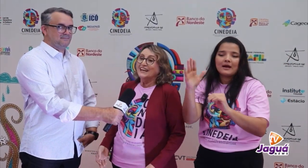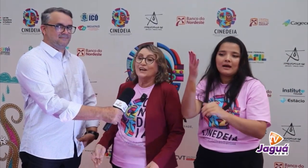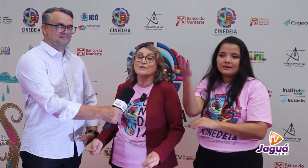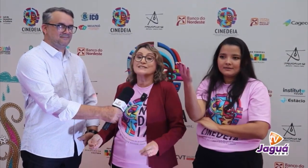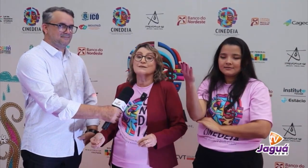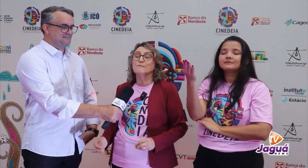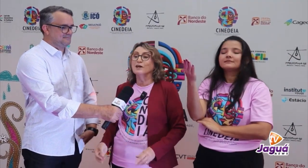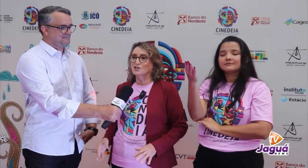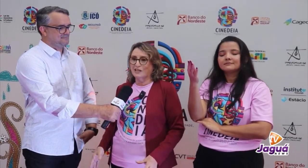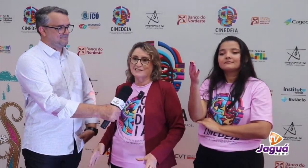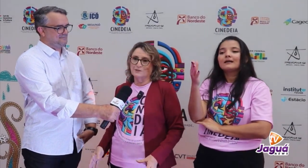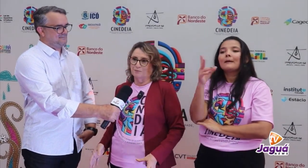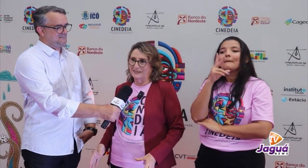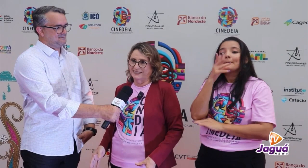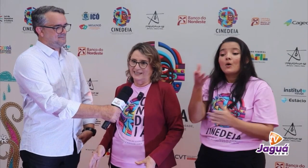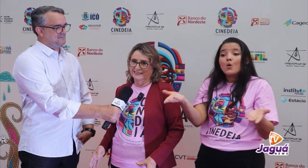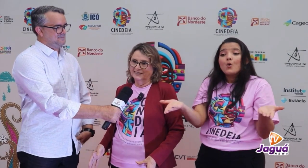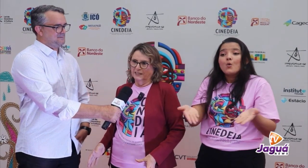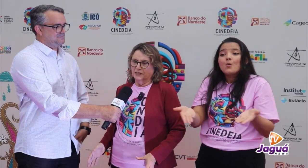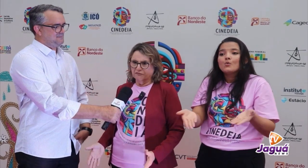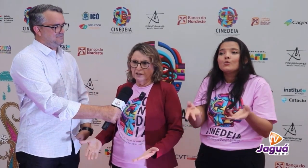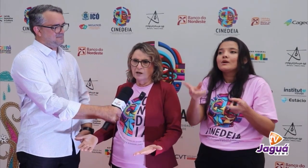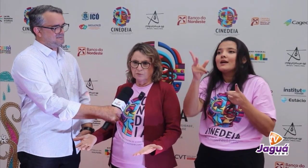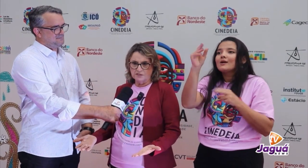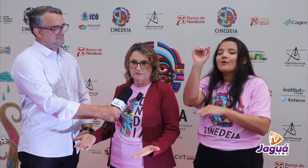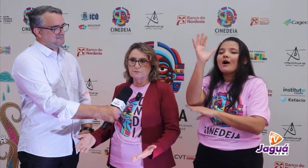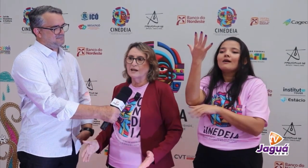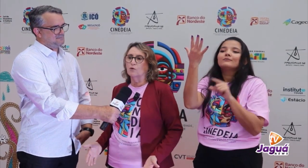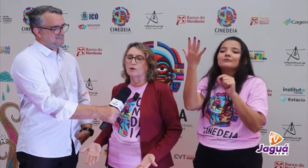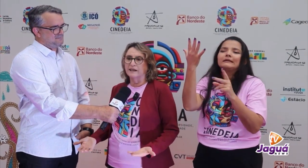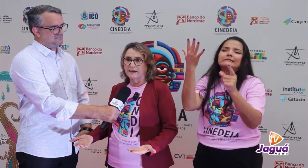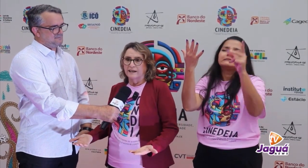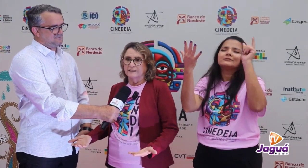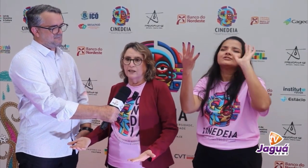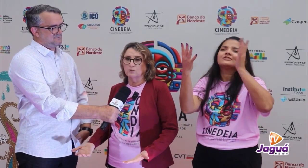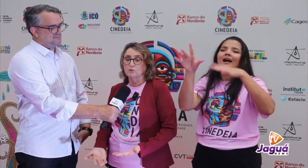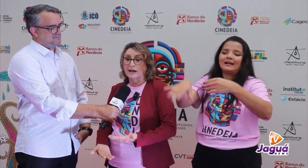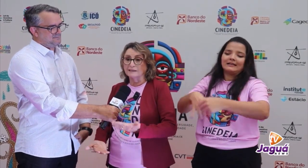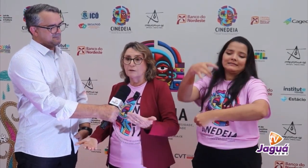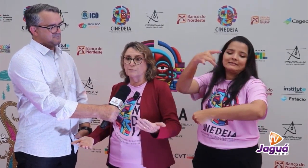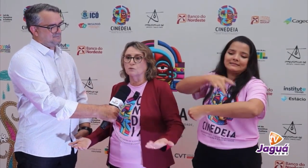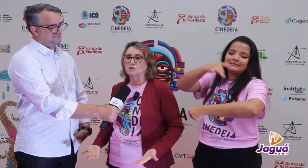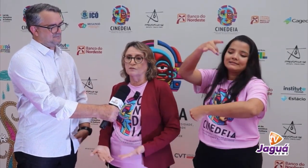Juscelino, é uma semente que está sendo plantada. Vamos acolher